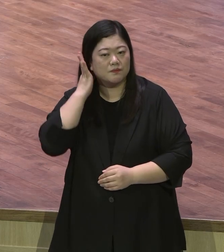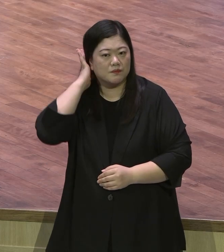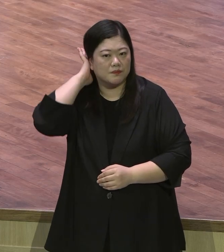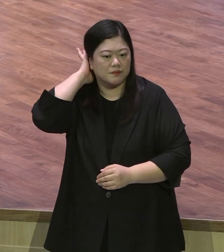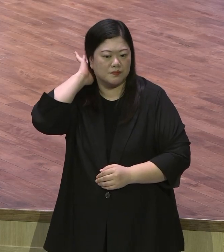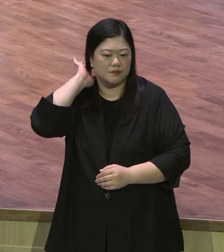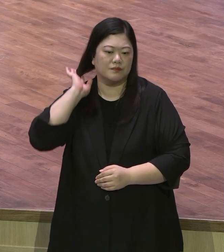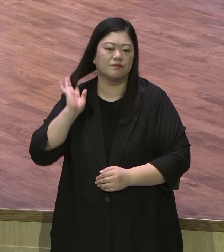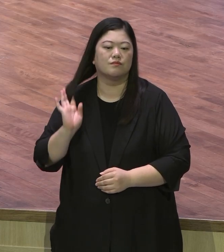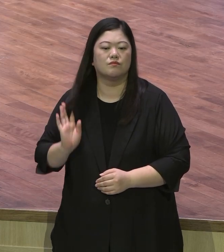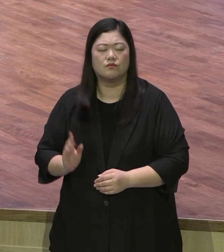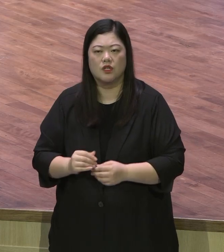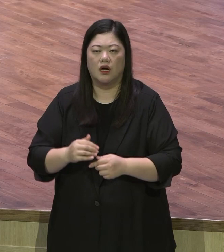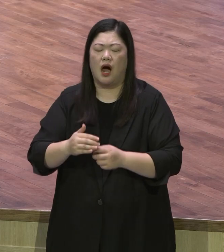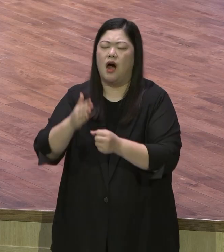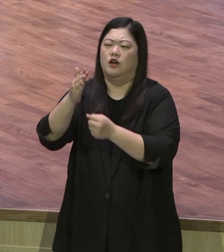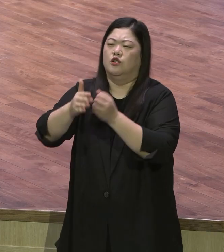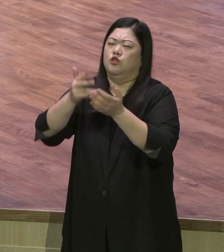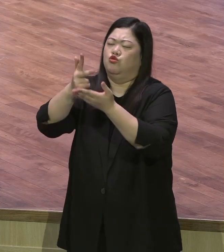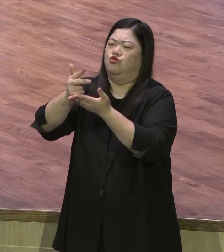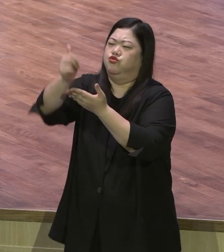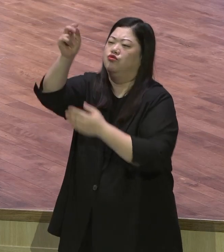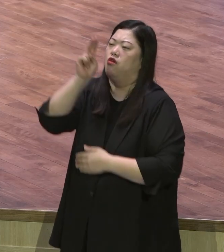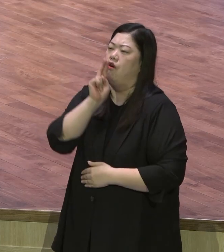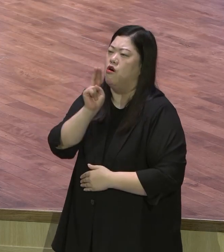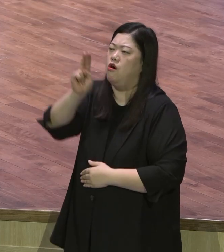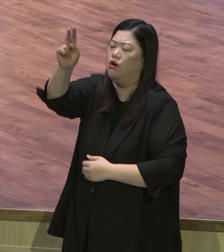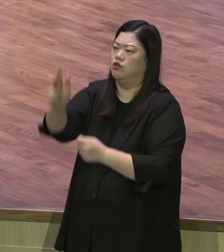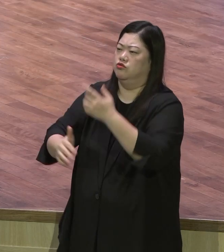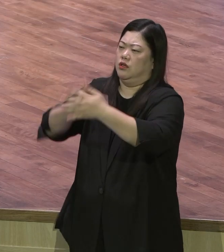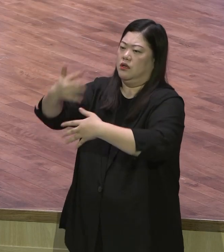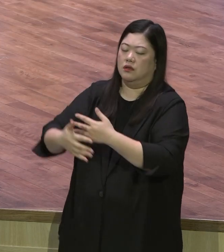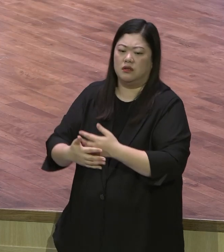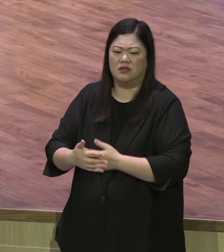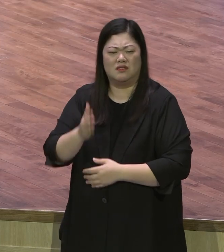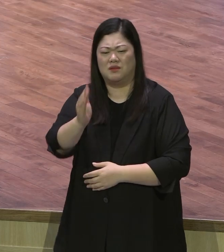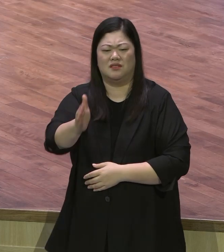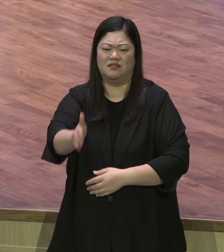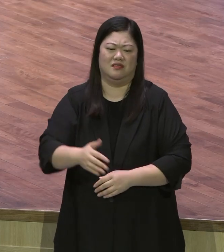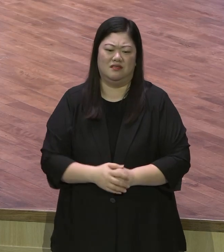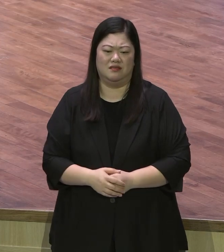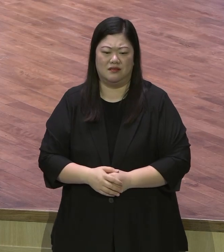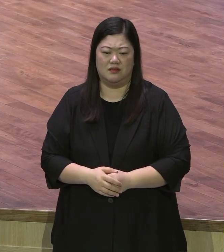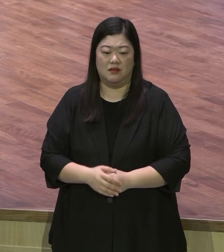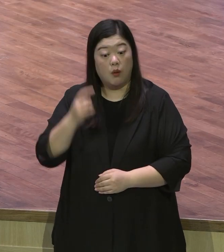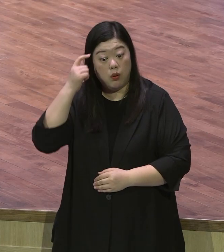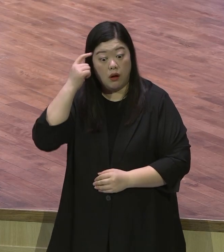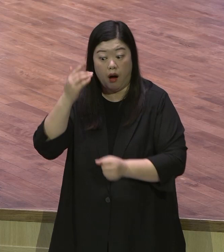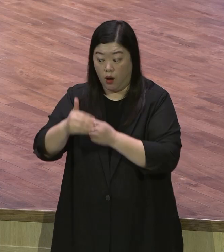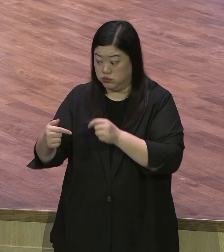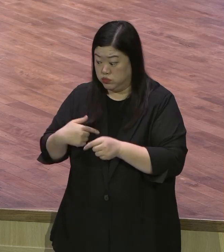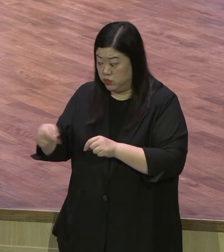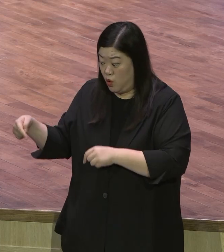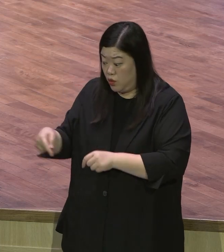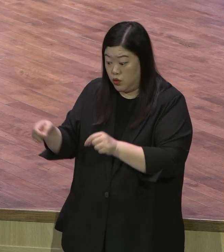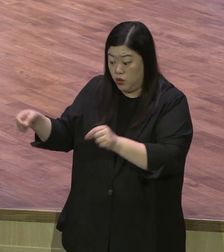구름 잡는 기도 하지 마세요. 구체적으로 표현하면요 함께 계세요.